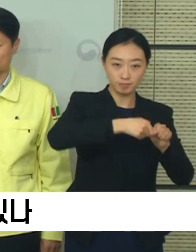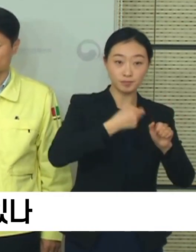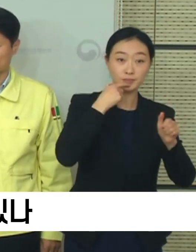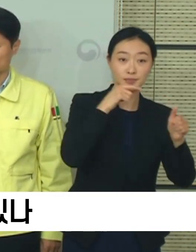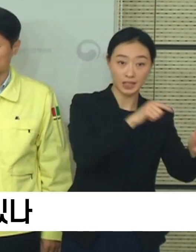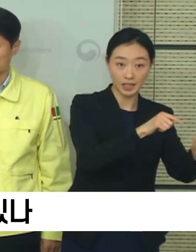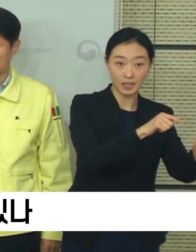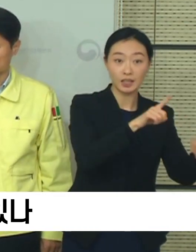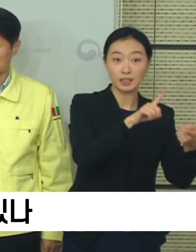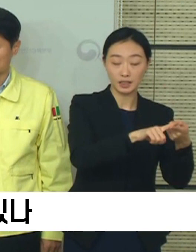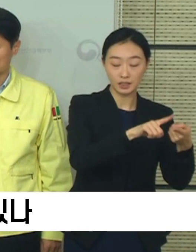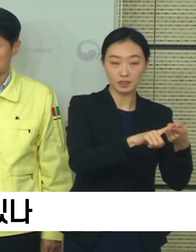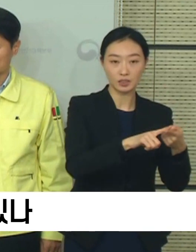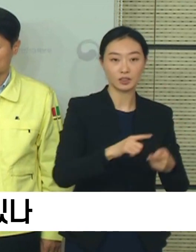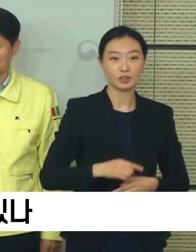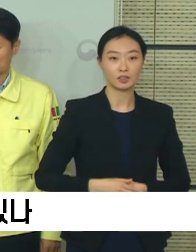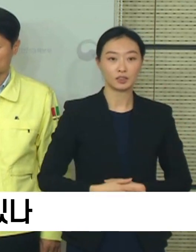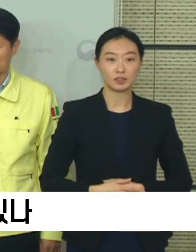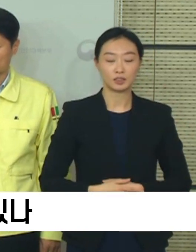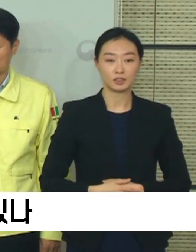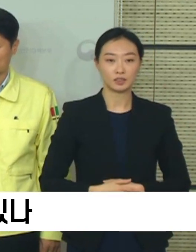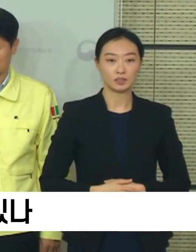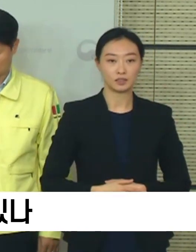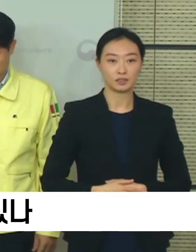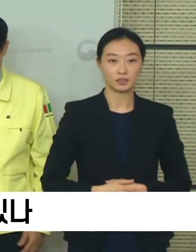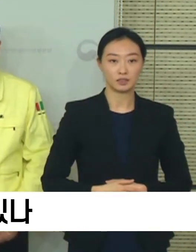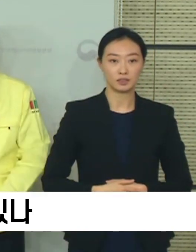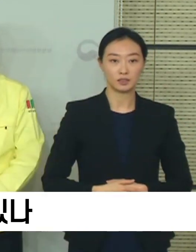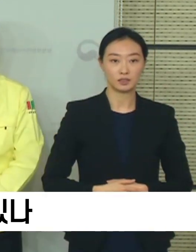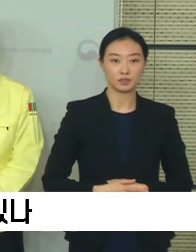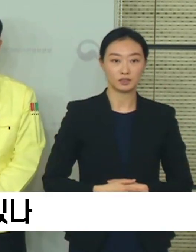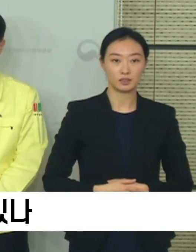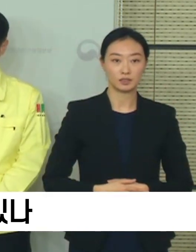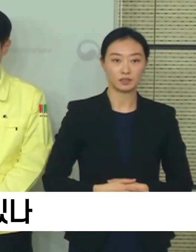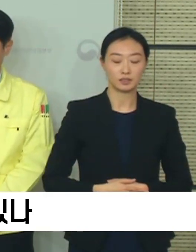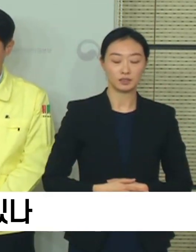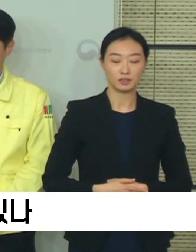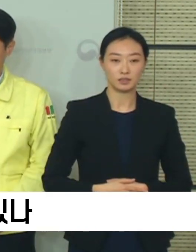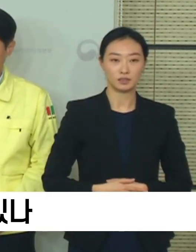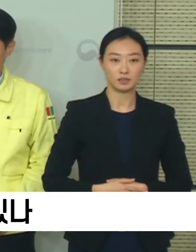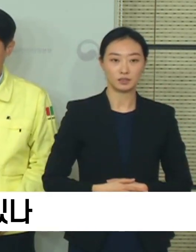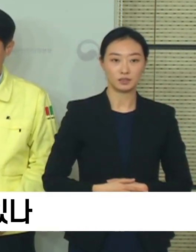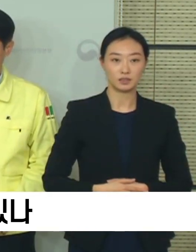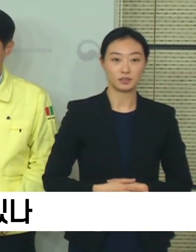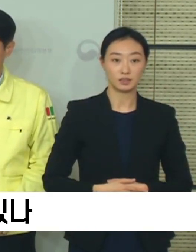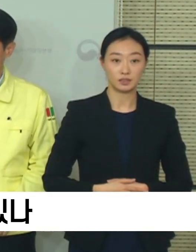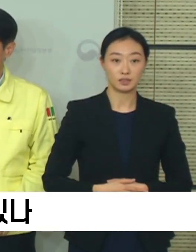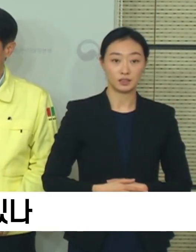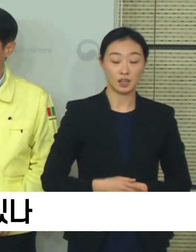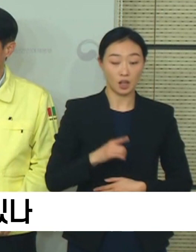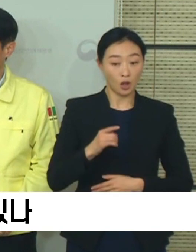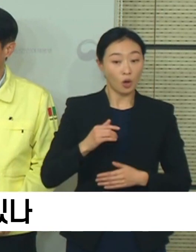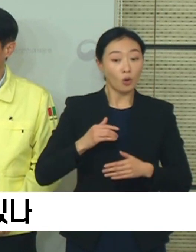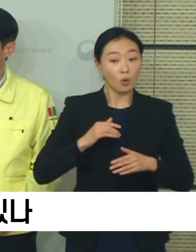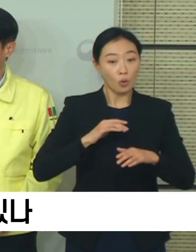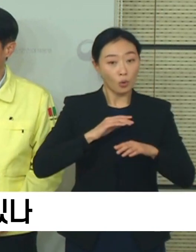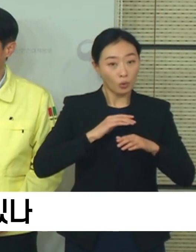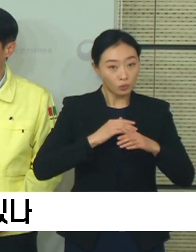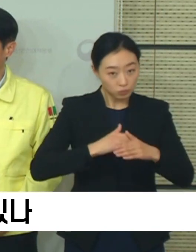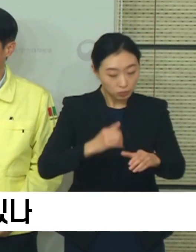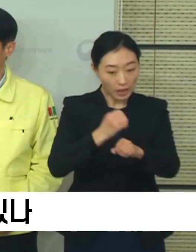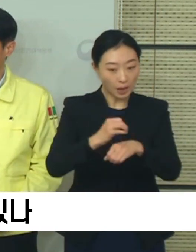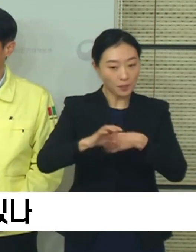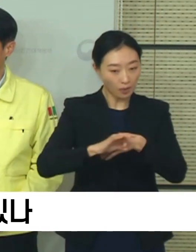있는데 만약에 저희는 이 조치를 하면 상당 부분 해소가 될